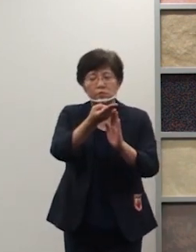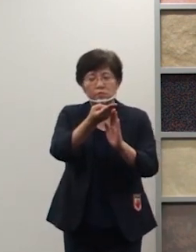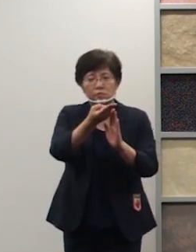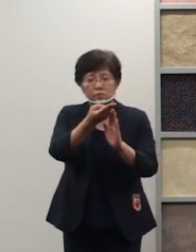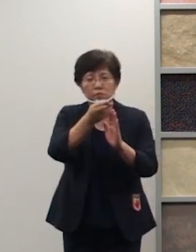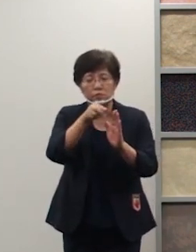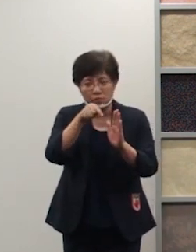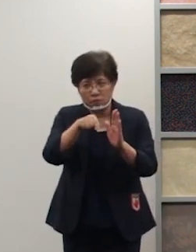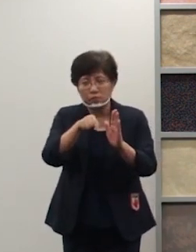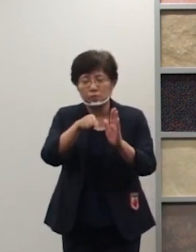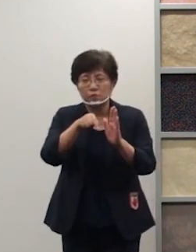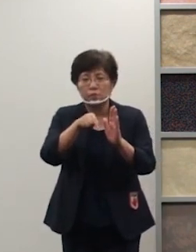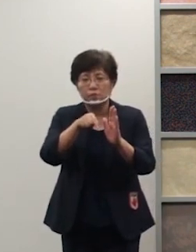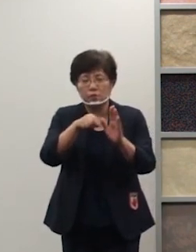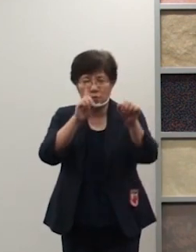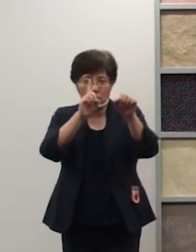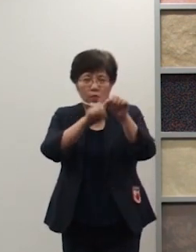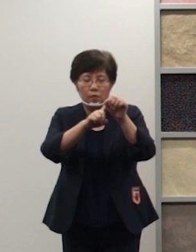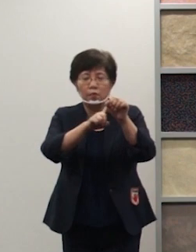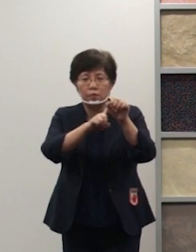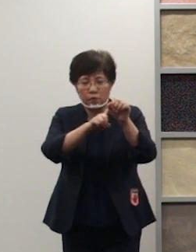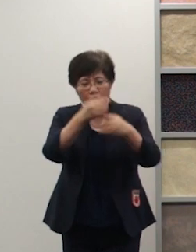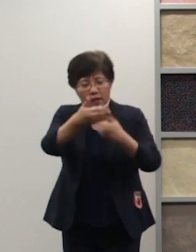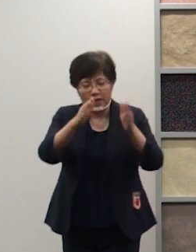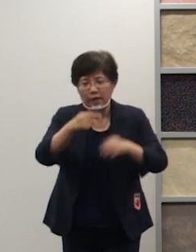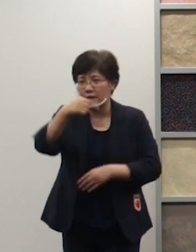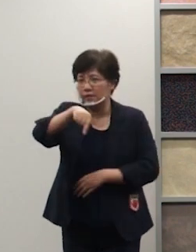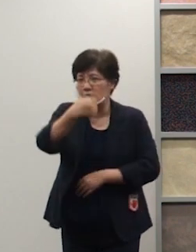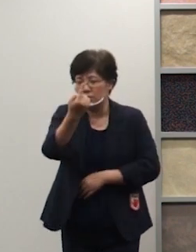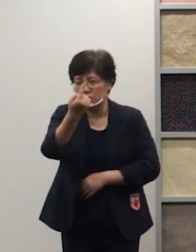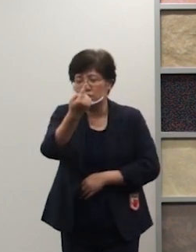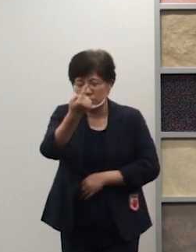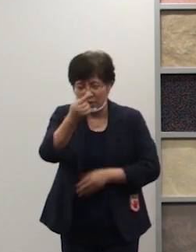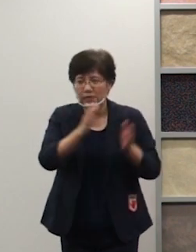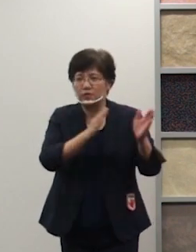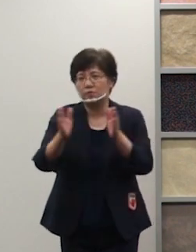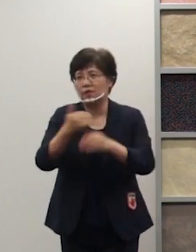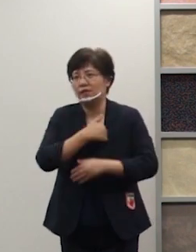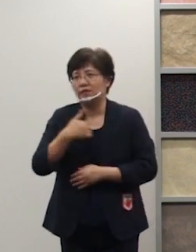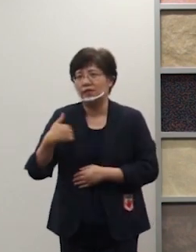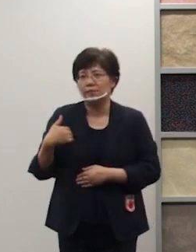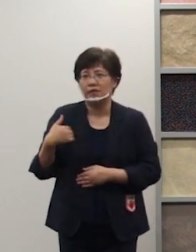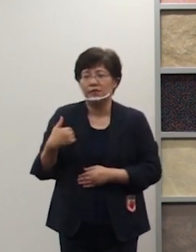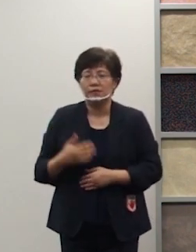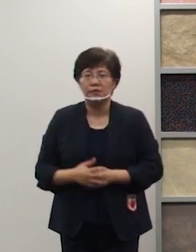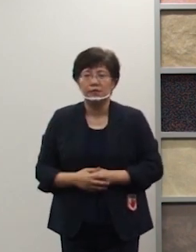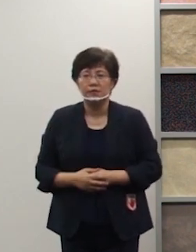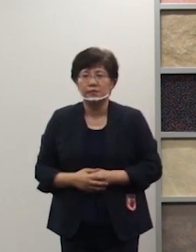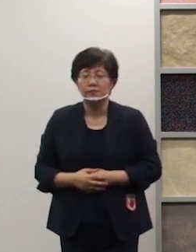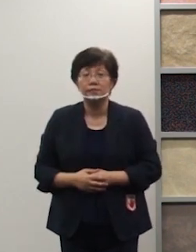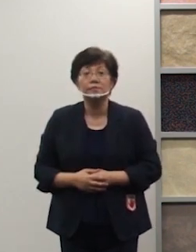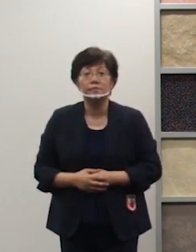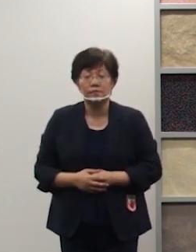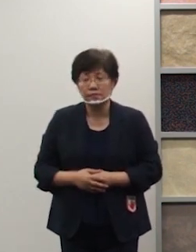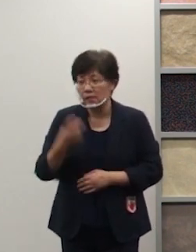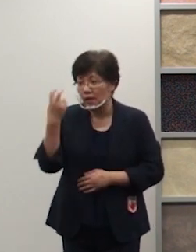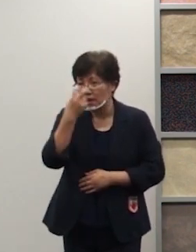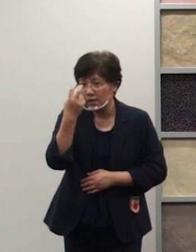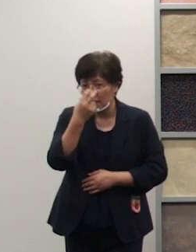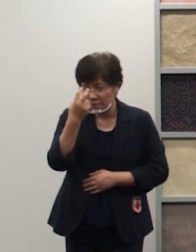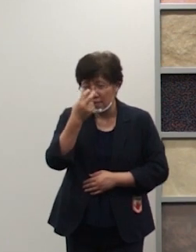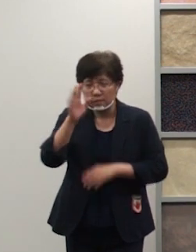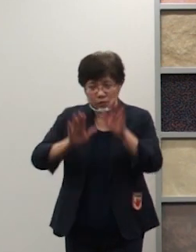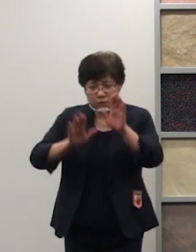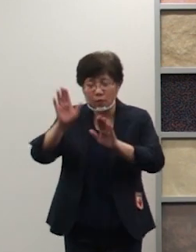宿泊療養施設につきましては目標100部屋につきましてはすでに確保をしているところでございます。検査体制であり